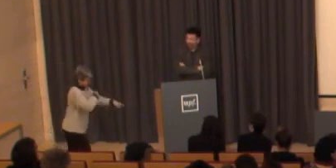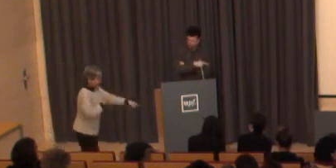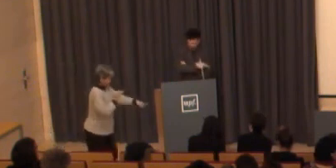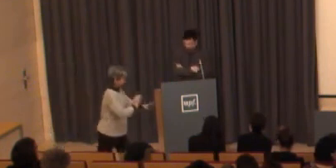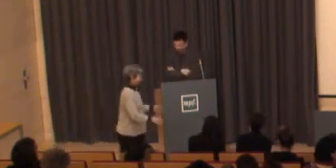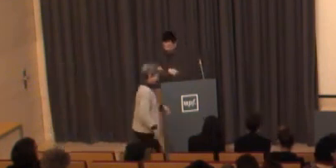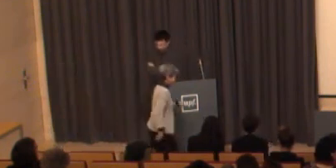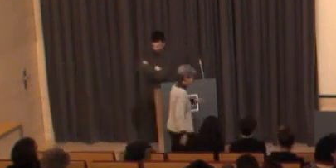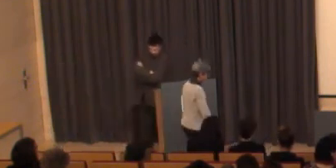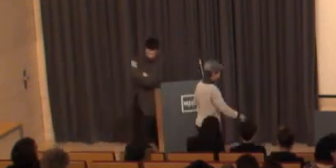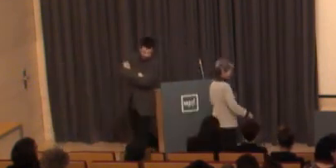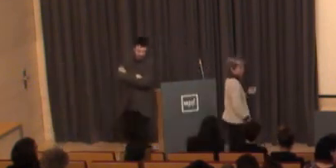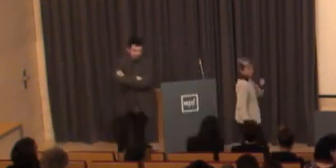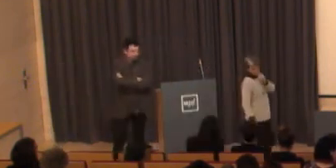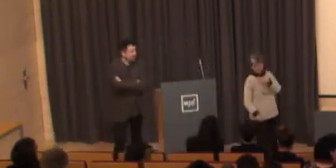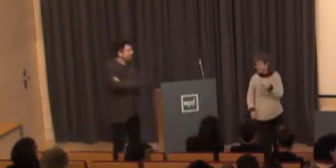a ver vale